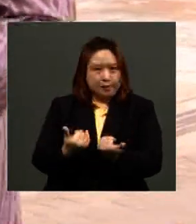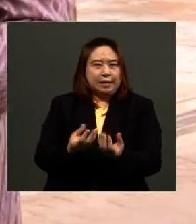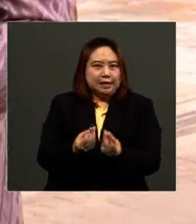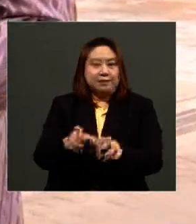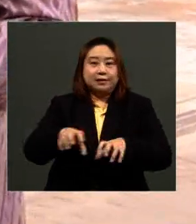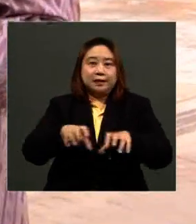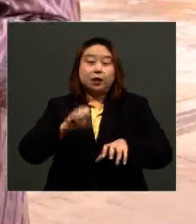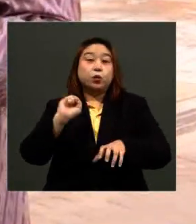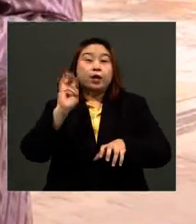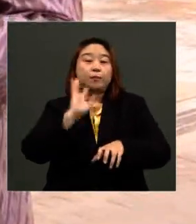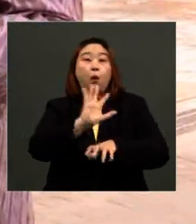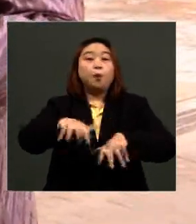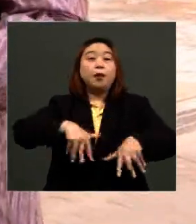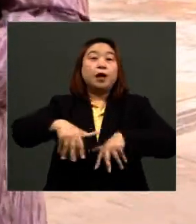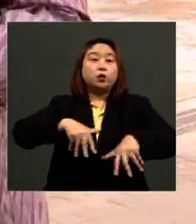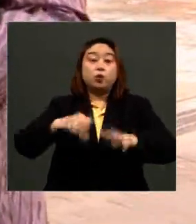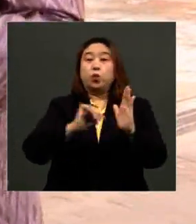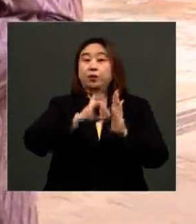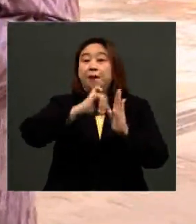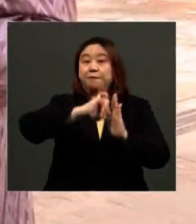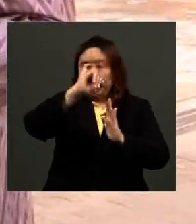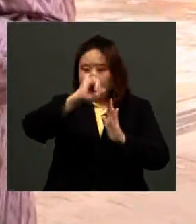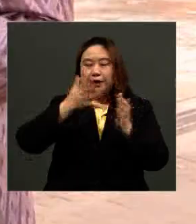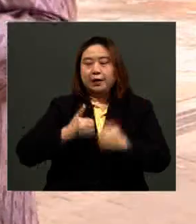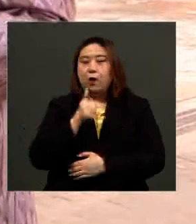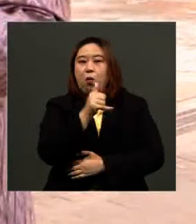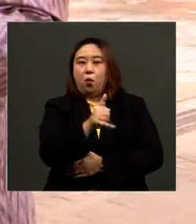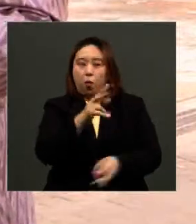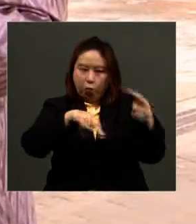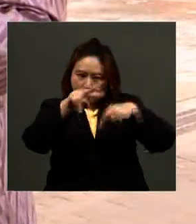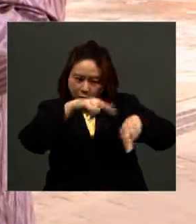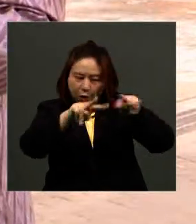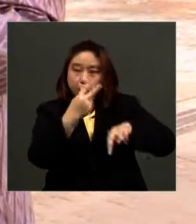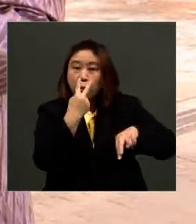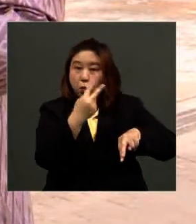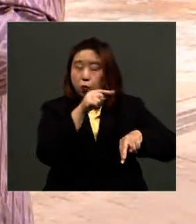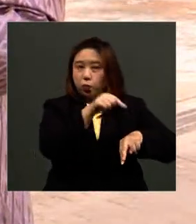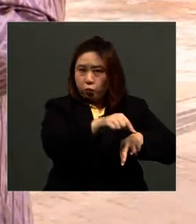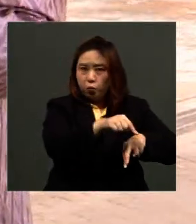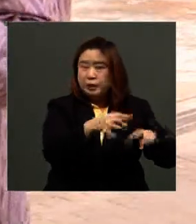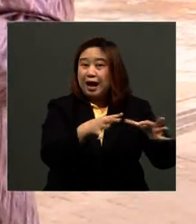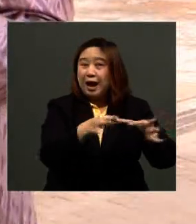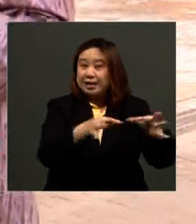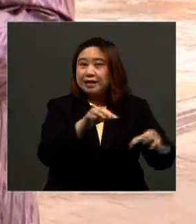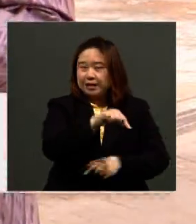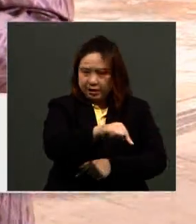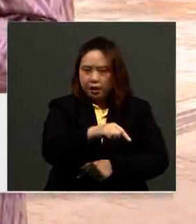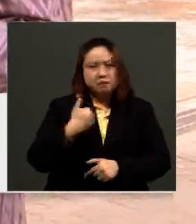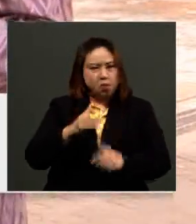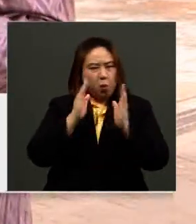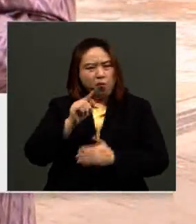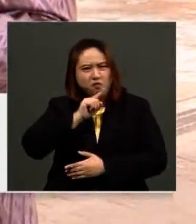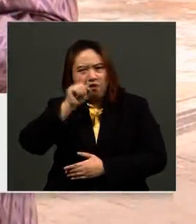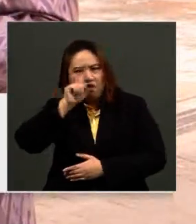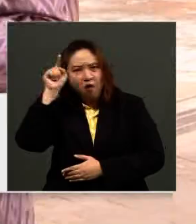สวัสดิภาพประชาชนหรือว่าสรสจังหวัดเชียงใหม่ได้ลงพื้นที่เพื่อตรวจสอบข้อเท็จจริงคดีดังกล่าวครับหลังได้รับการร้องเรียนว่า